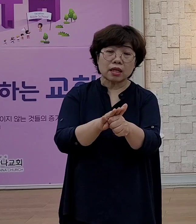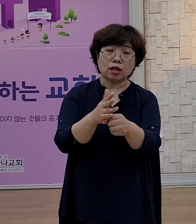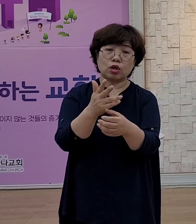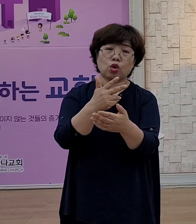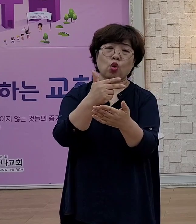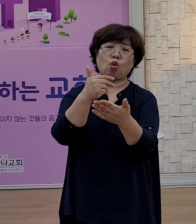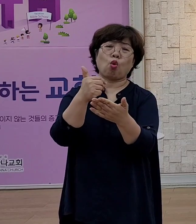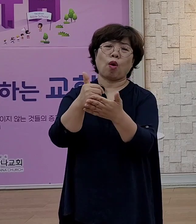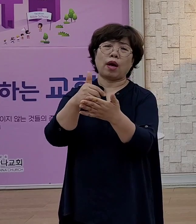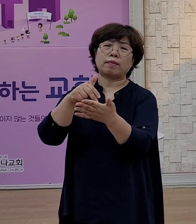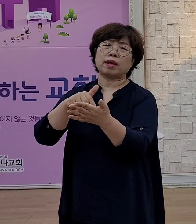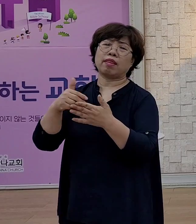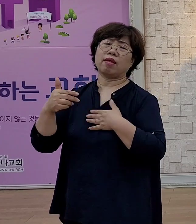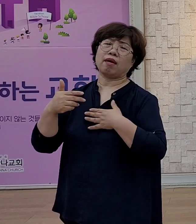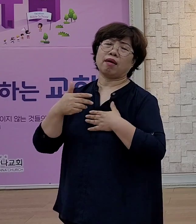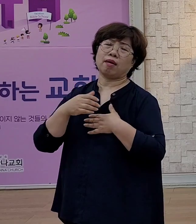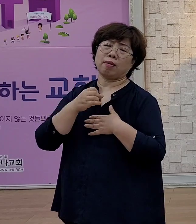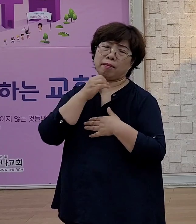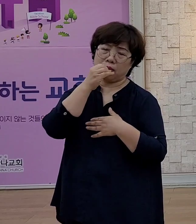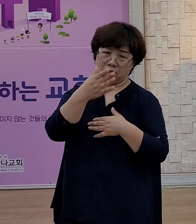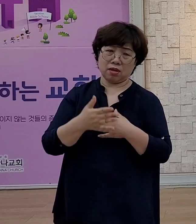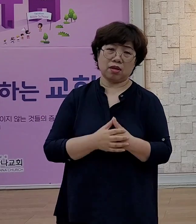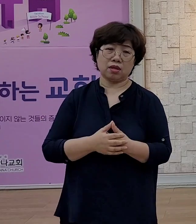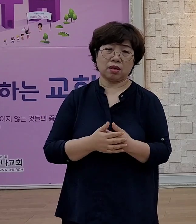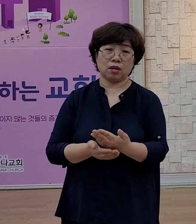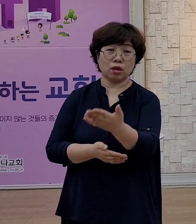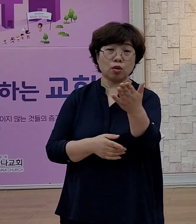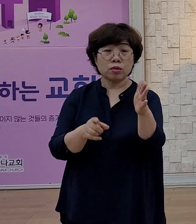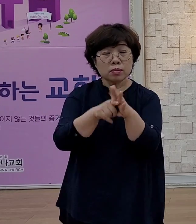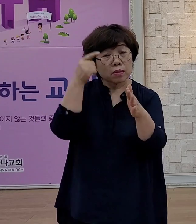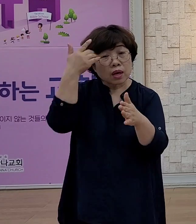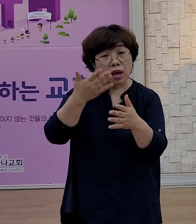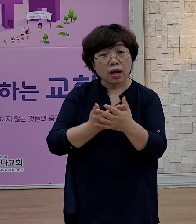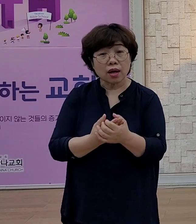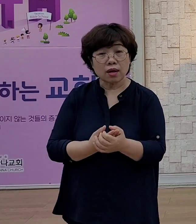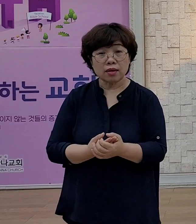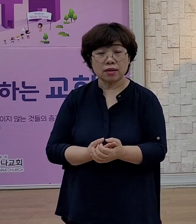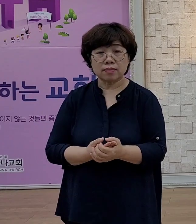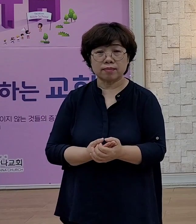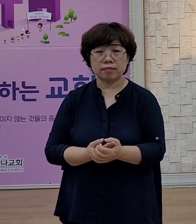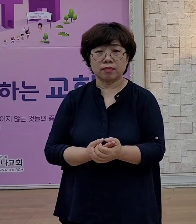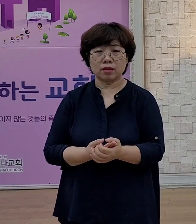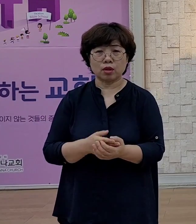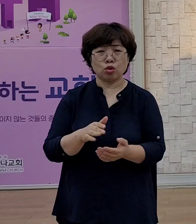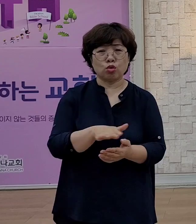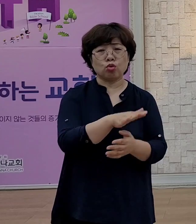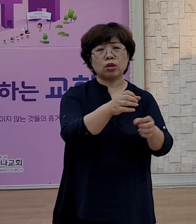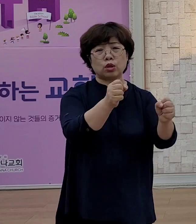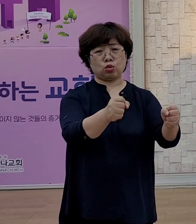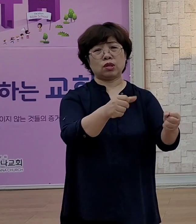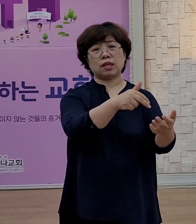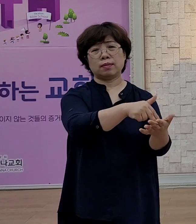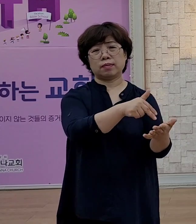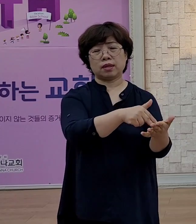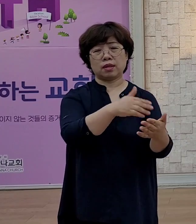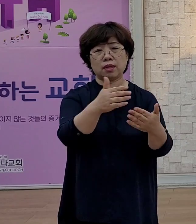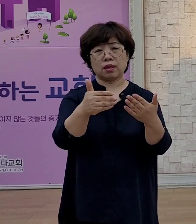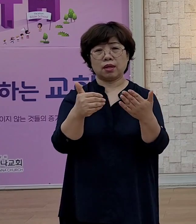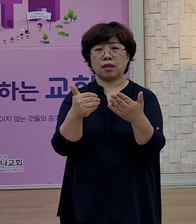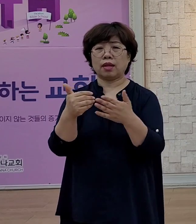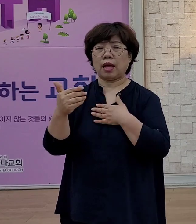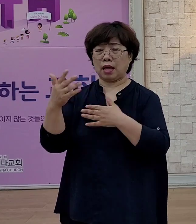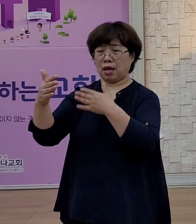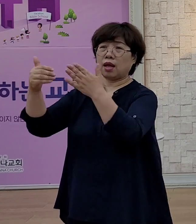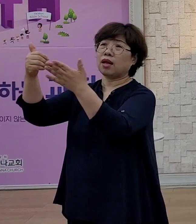여호와다. 여러분 이 사실을 믿습니까? 이게 우리 존재이고 하나님이십니다.